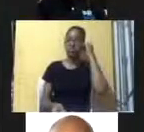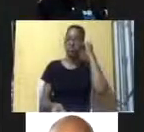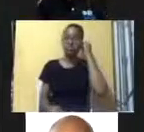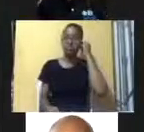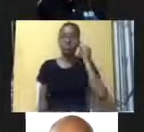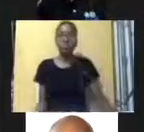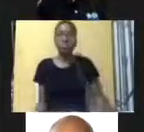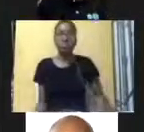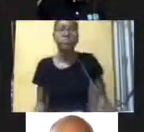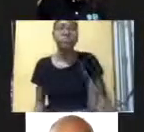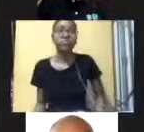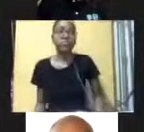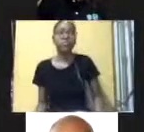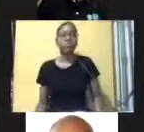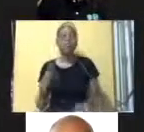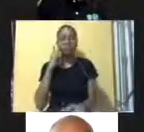A ver la otra.